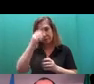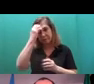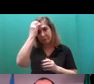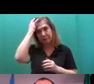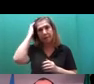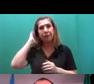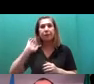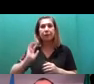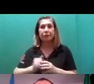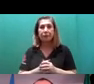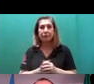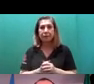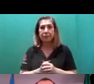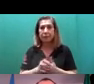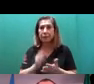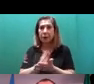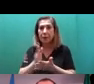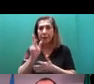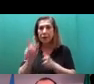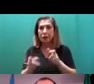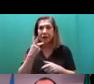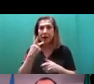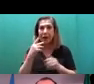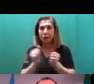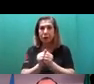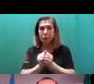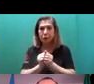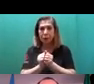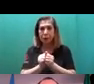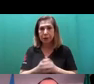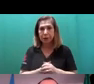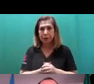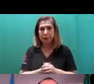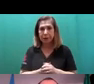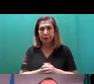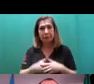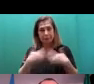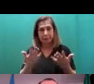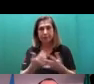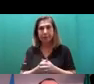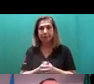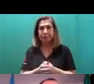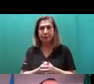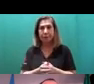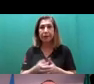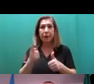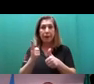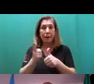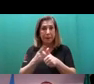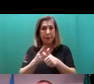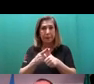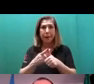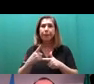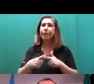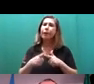fundo. Alguém está falando aí? Ok, bueno, então, vamos lá. Primeiro, por que é